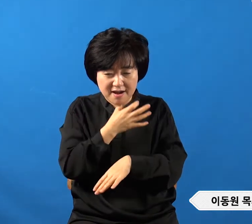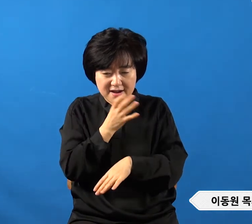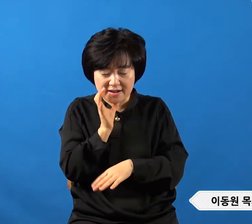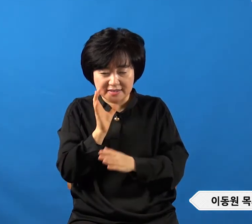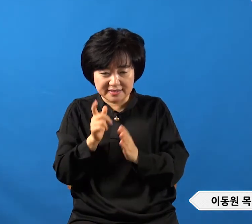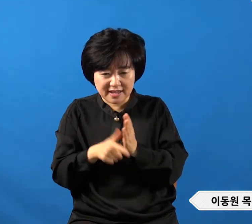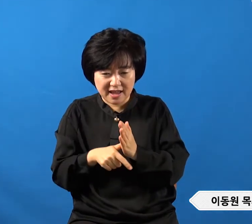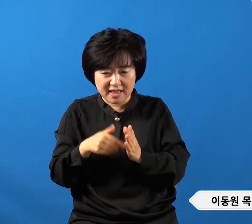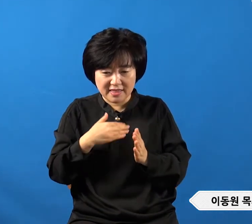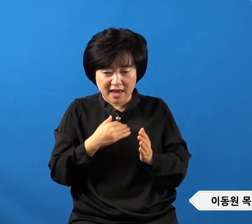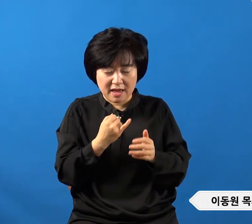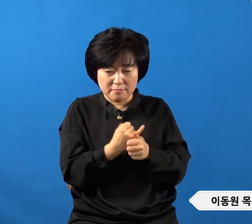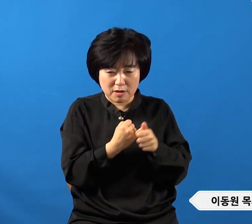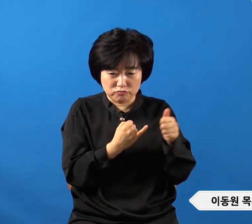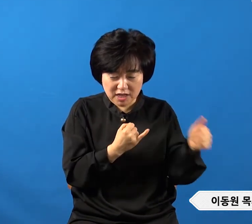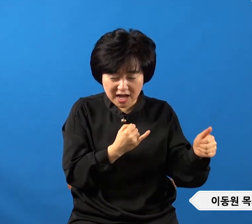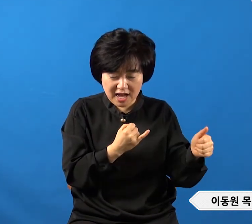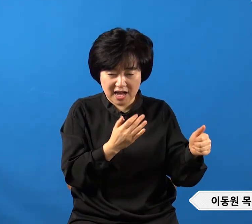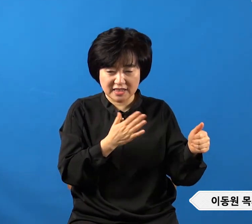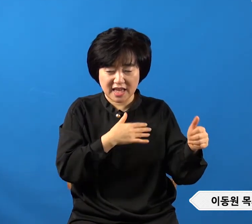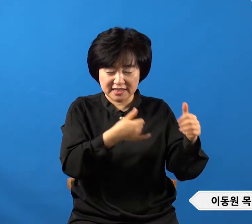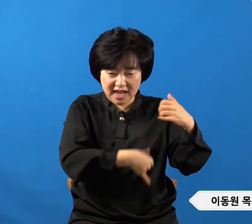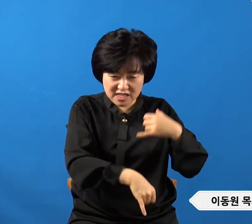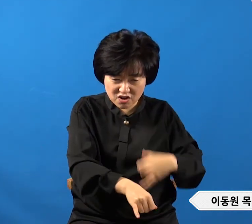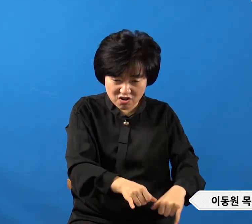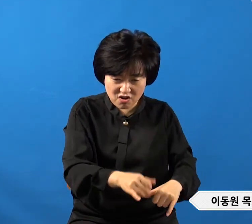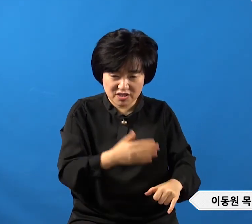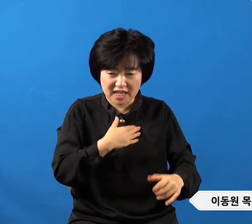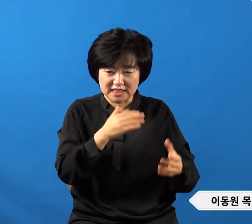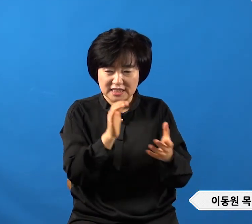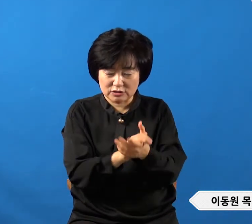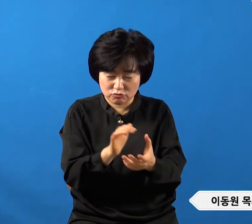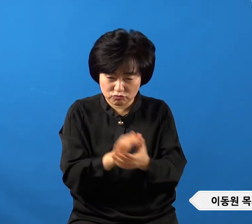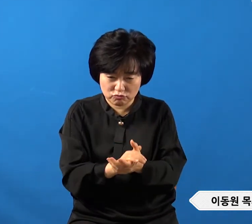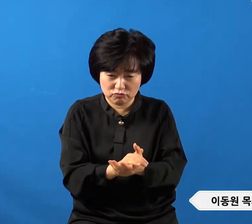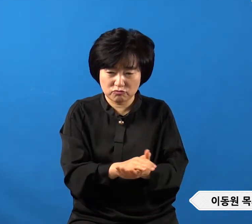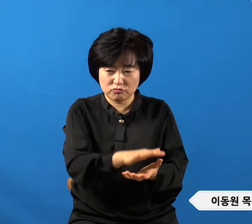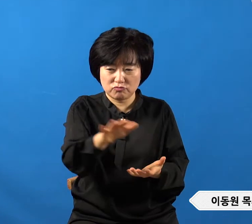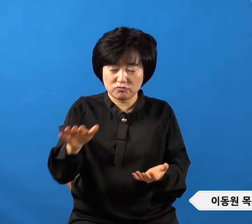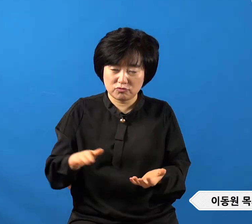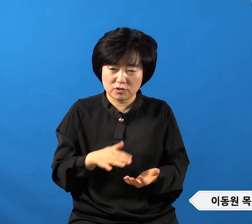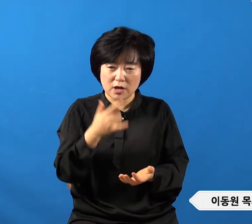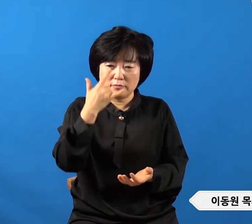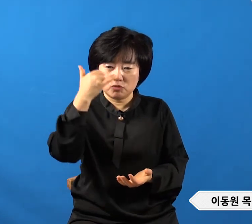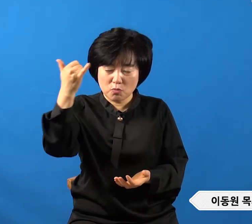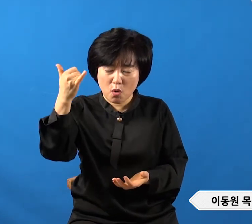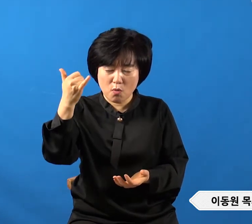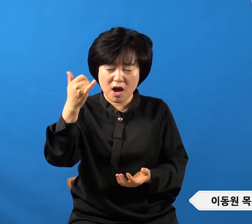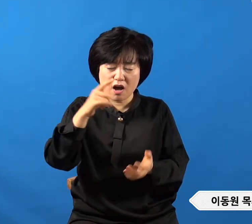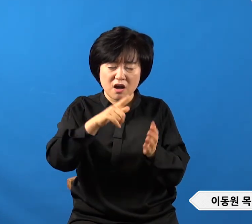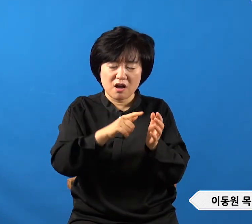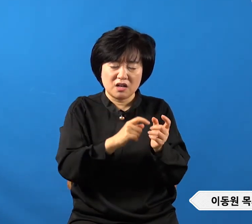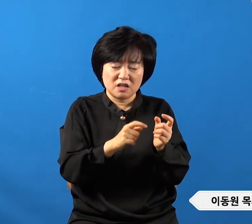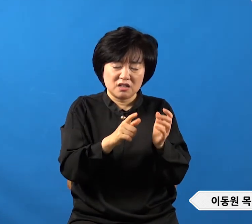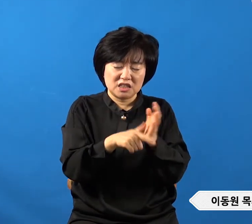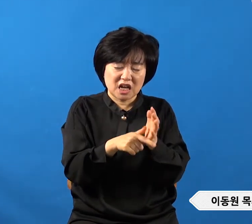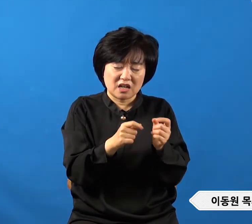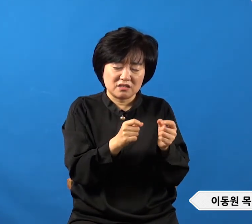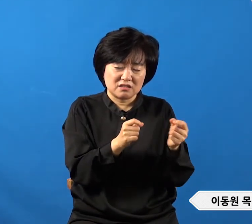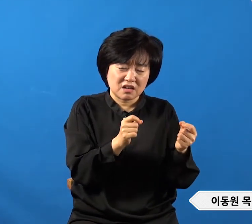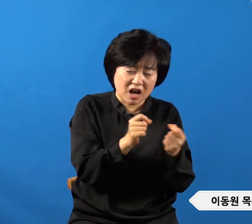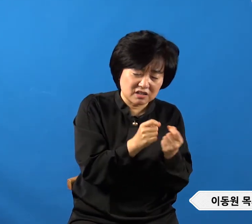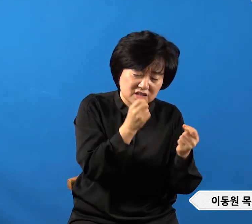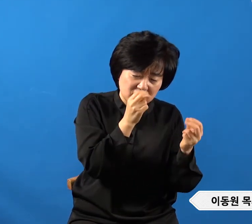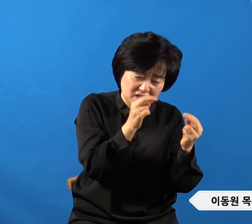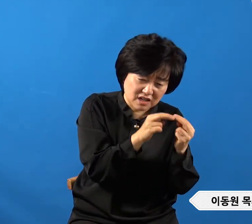끝머리에서 당신의 배우자, 당신의 자녀, 당신의 친구, 그리고 당신의 부모와 좀 더 시간을 보내지